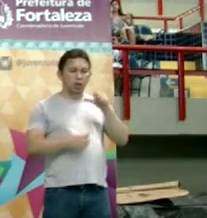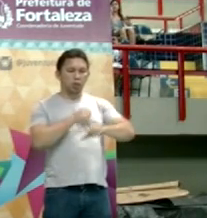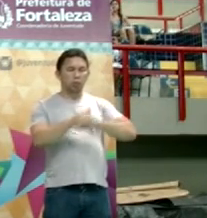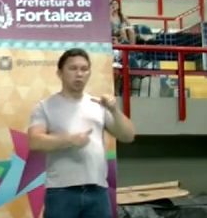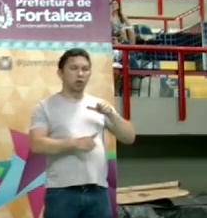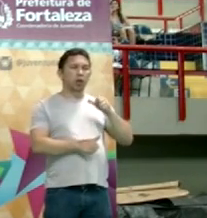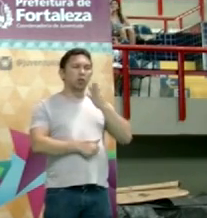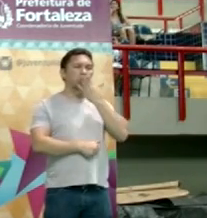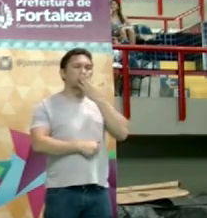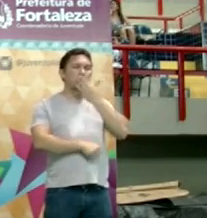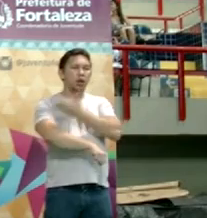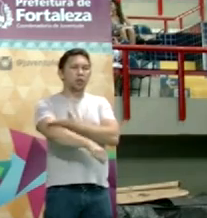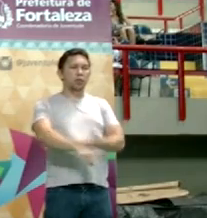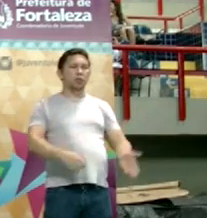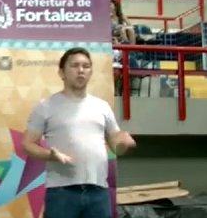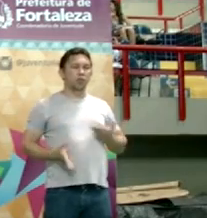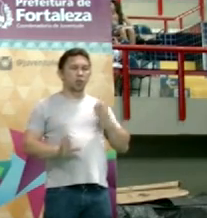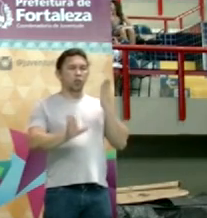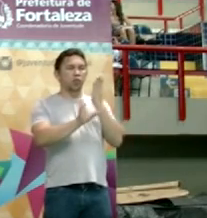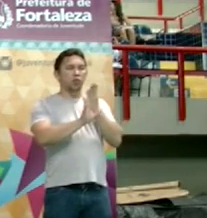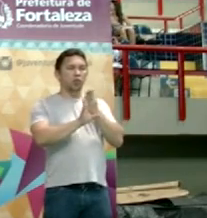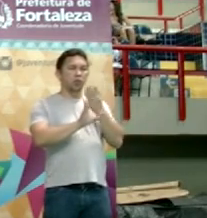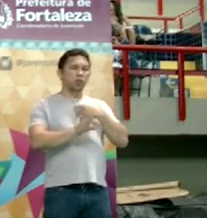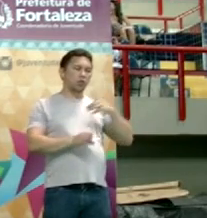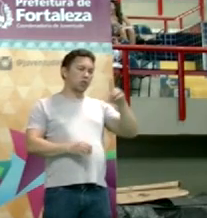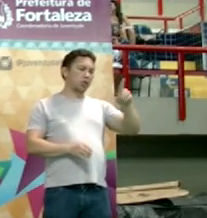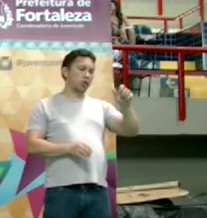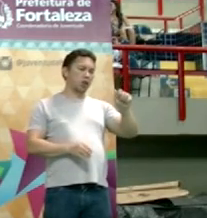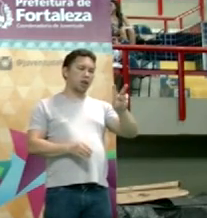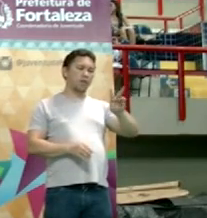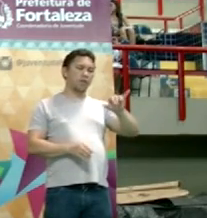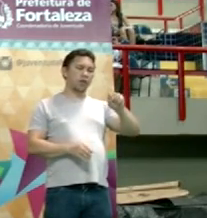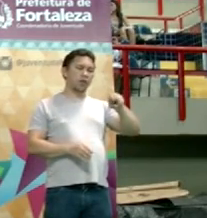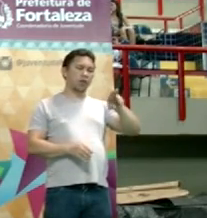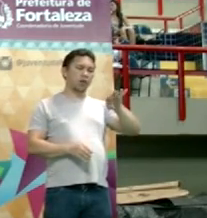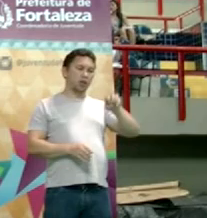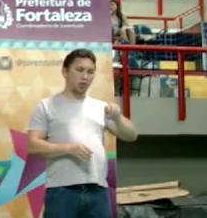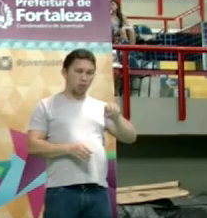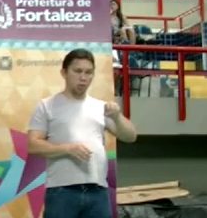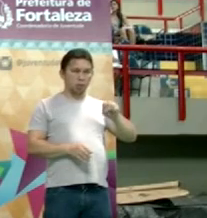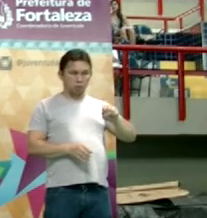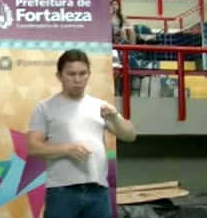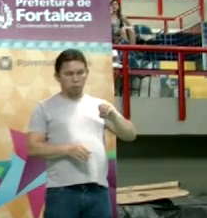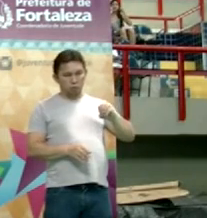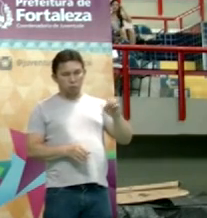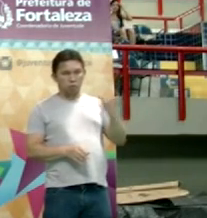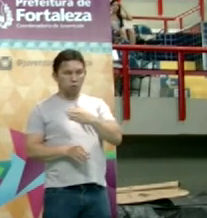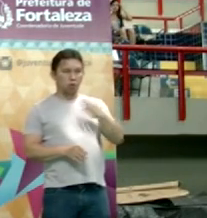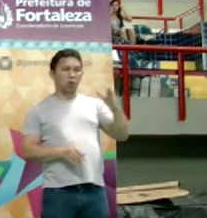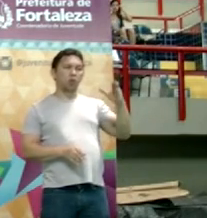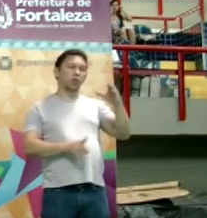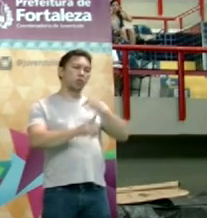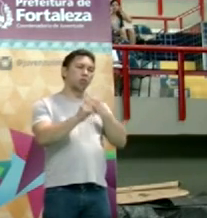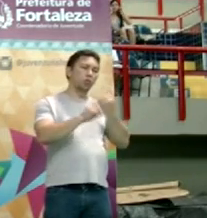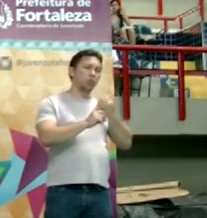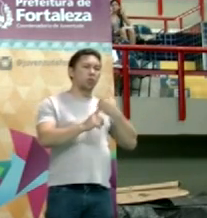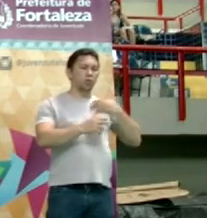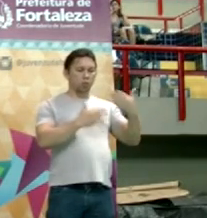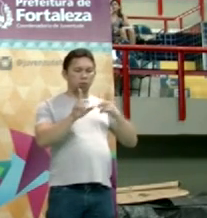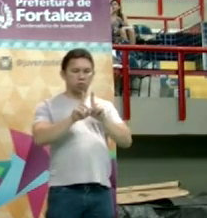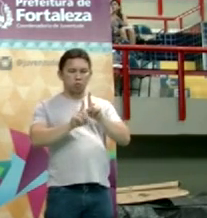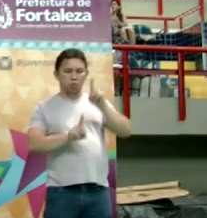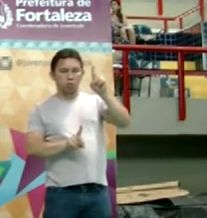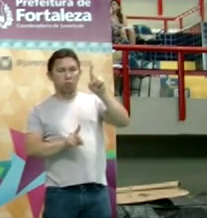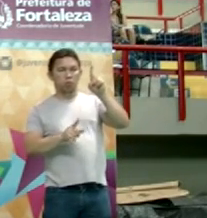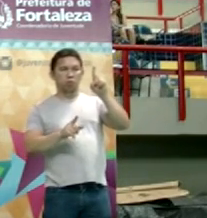da população brasileira. De acordo com o darwinismo social, se defende que no processo de evolução das espécies, a